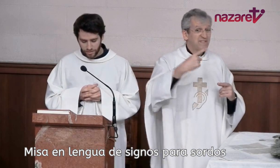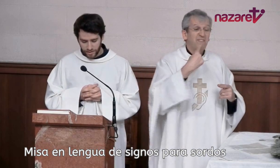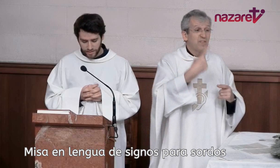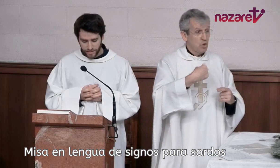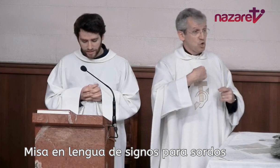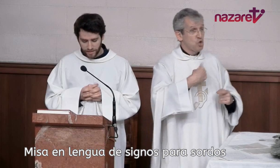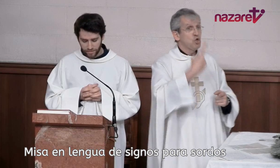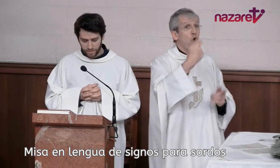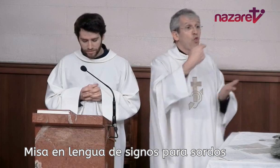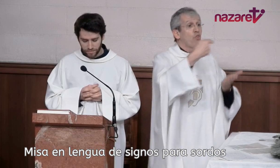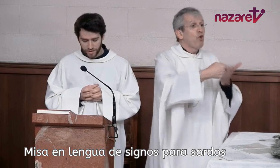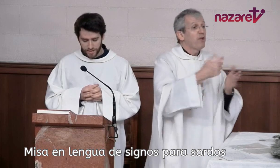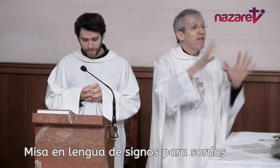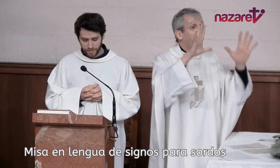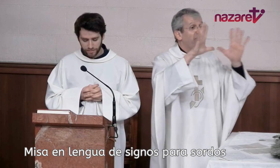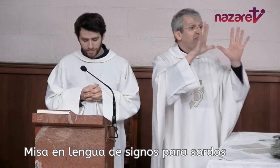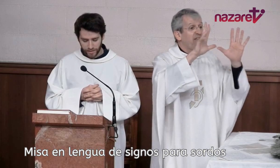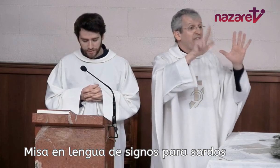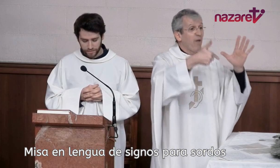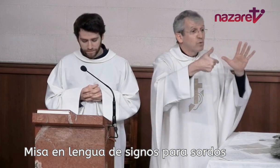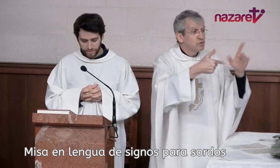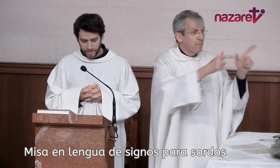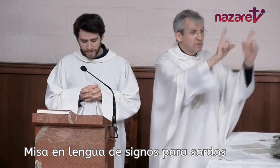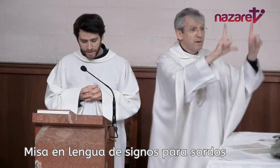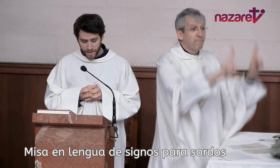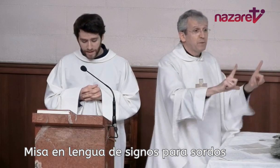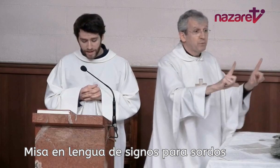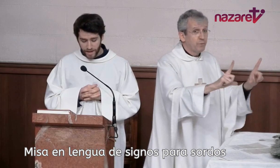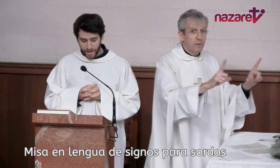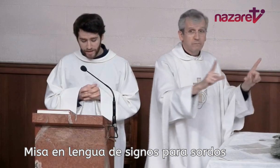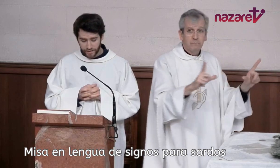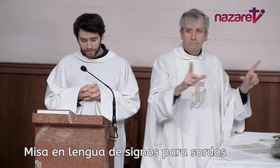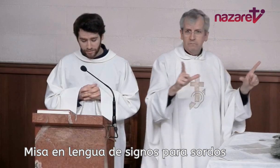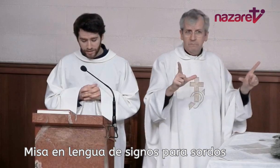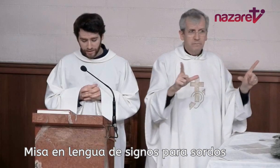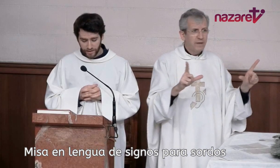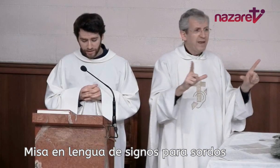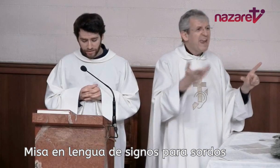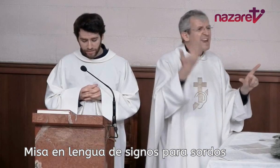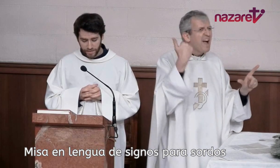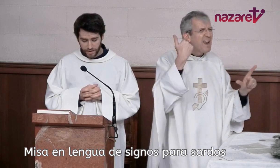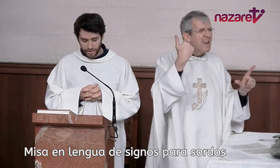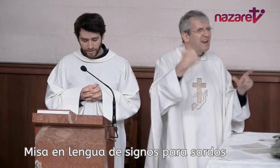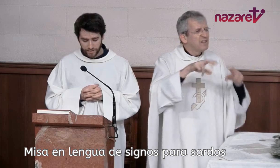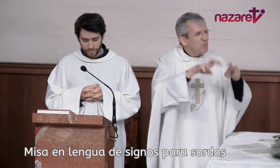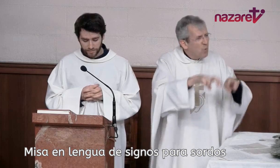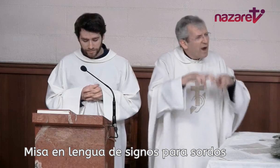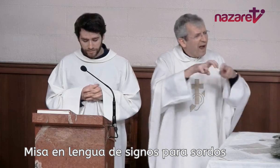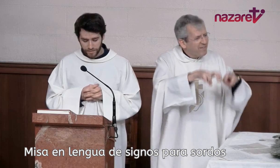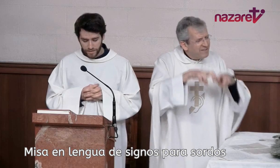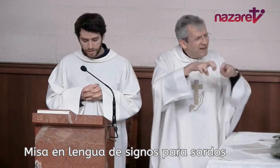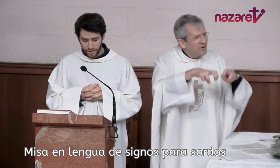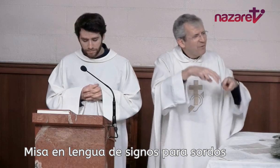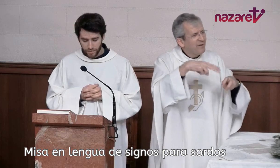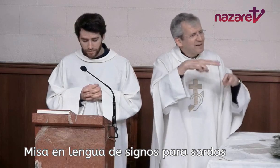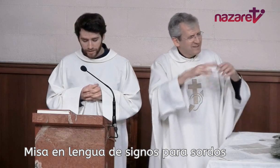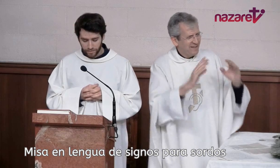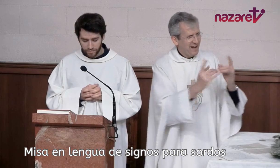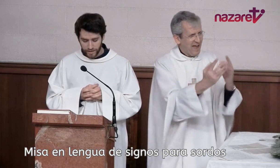doy 10 euros por esta pintura. Era el antiguo jardinero del padre y del hijo. Pobre como